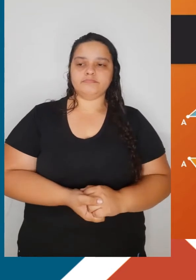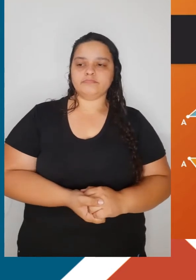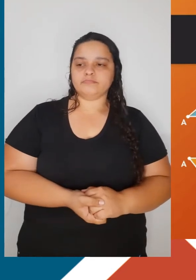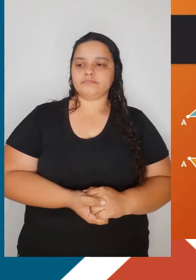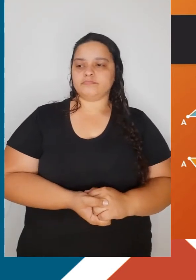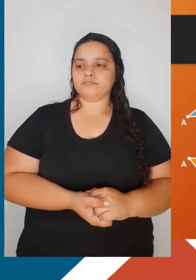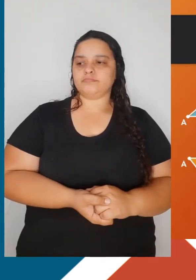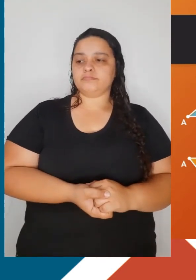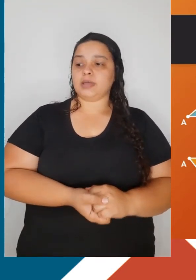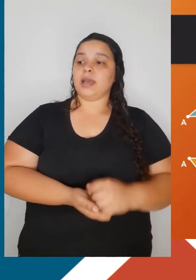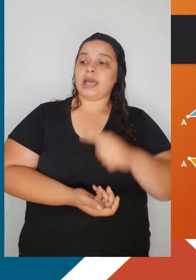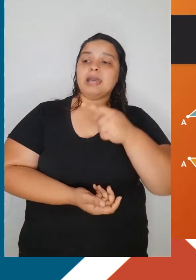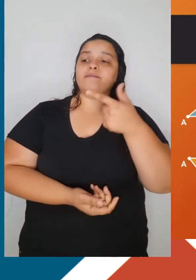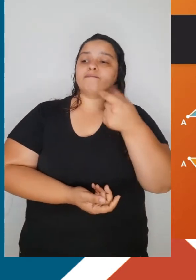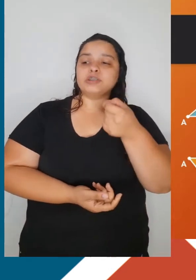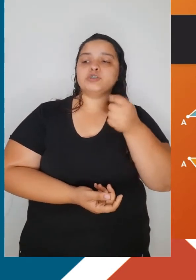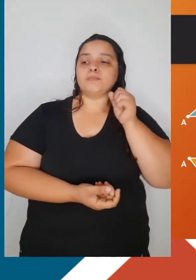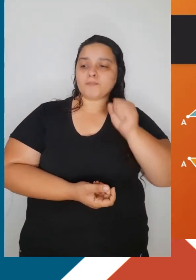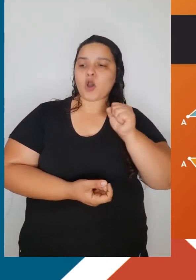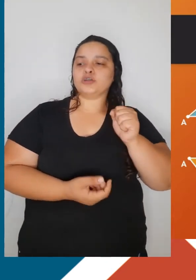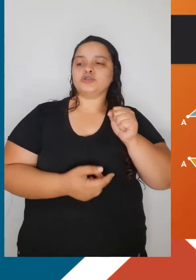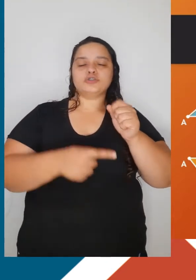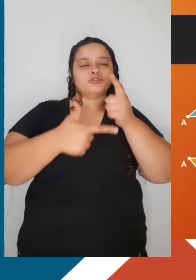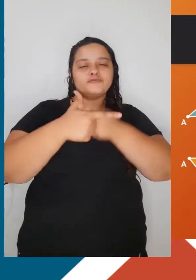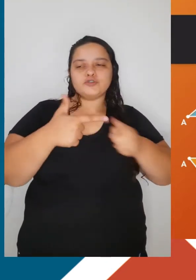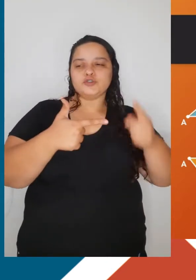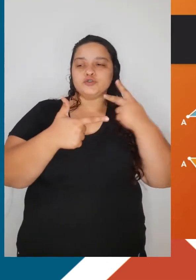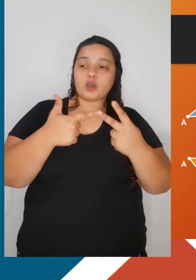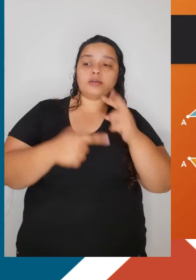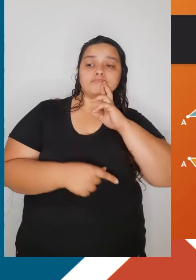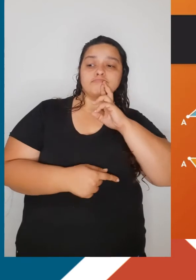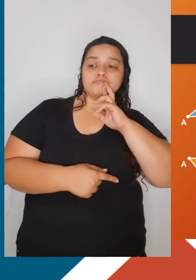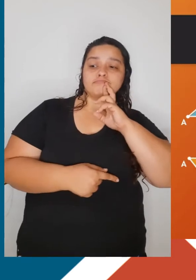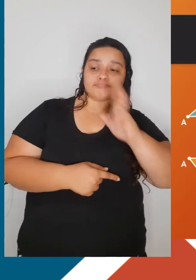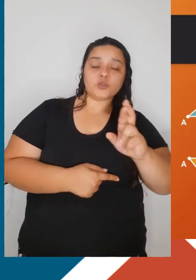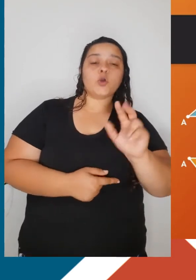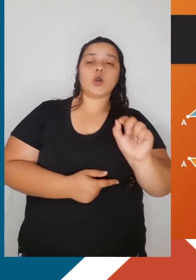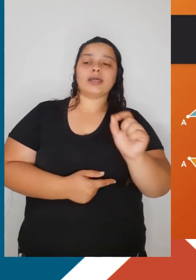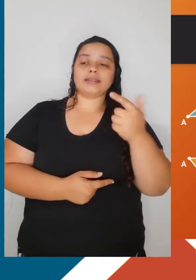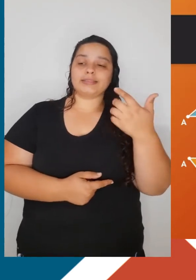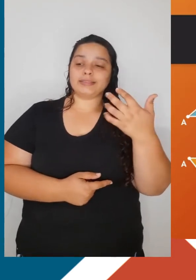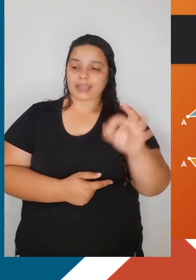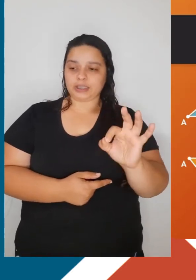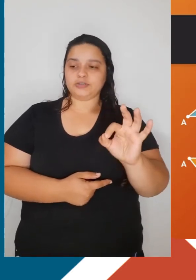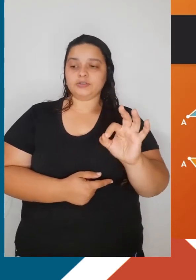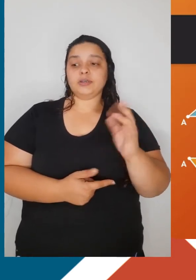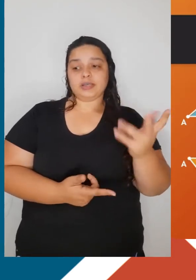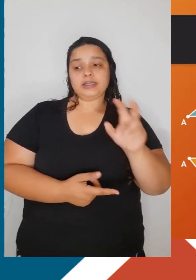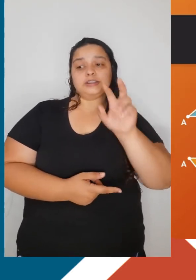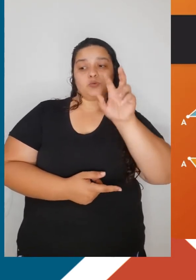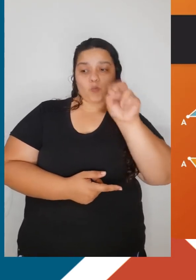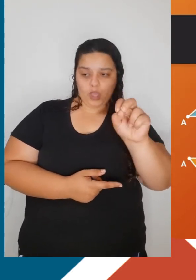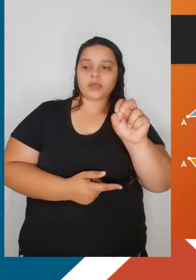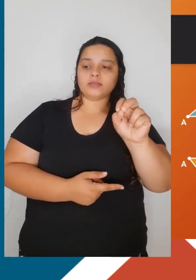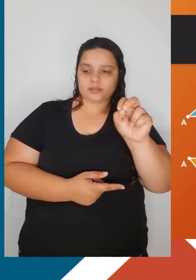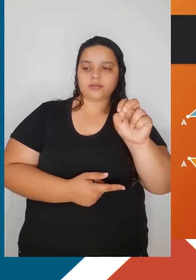2. Esse 20 nós podemos simplificar por 2, resultando em 10. Com isso, teremos 50 vezes